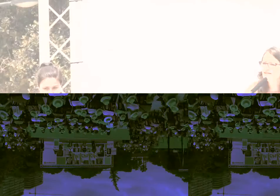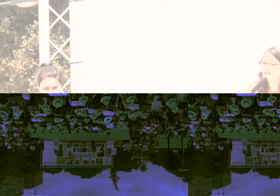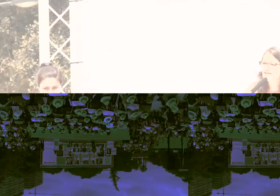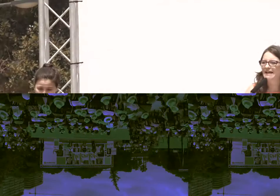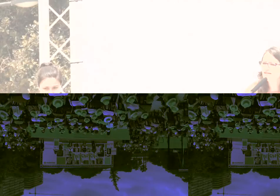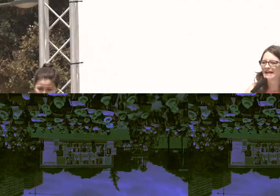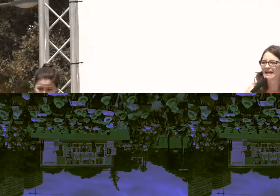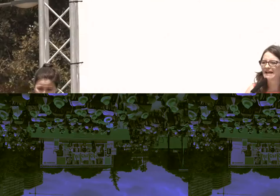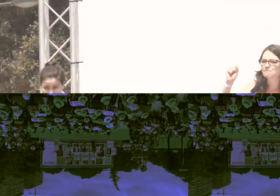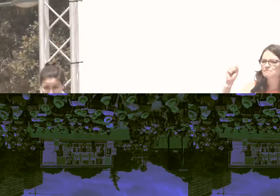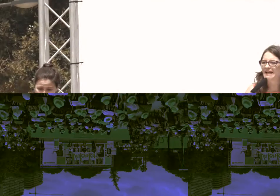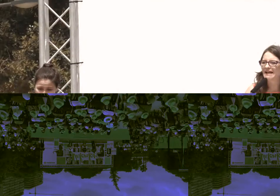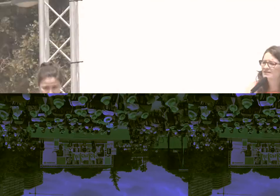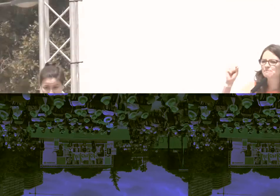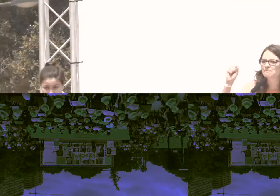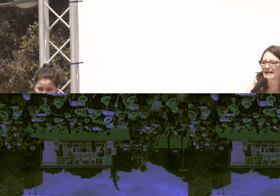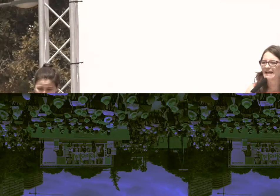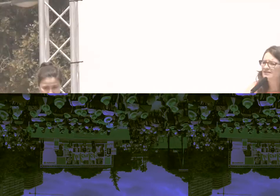I ho serà, que no ho dubte ningú.